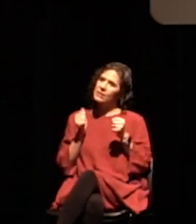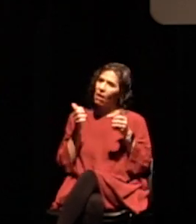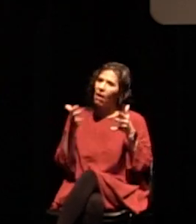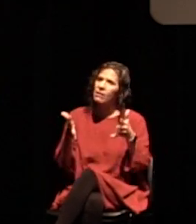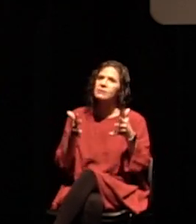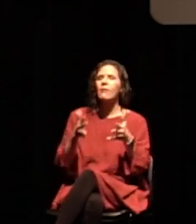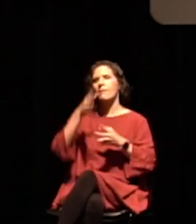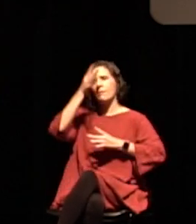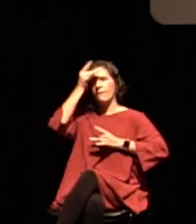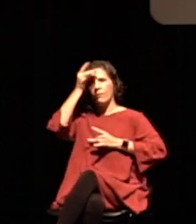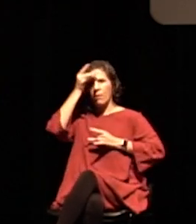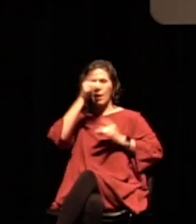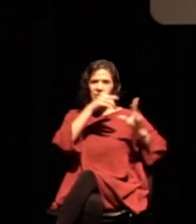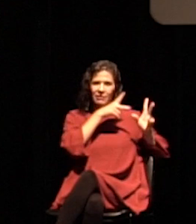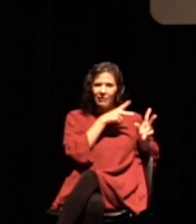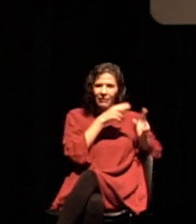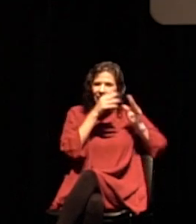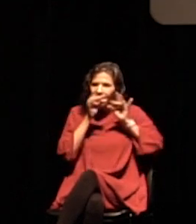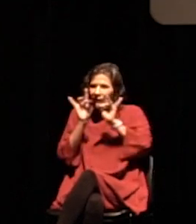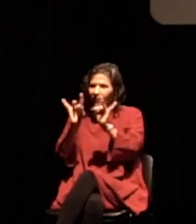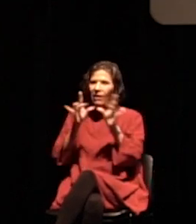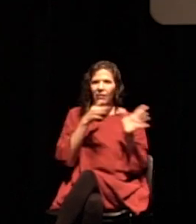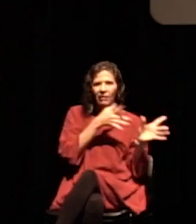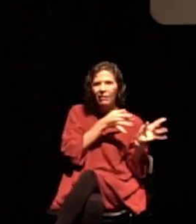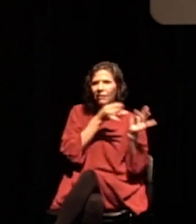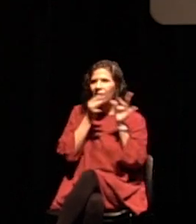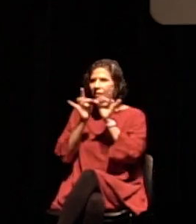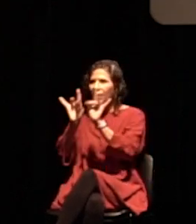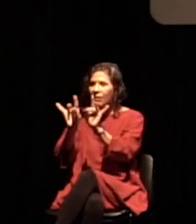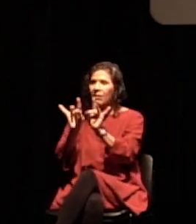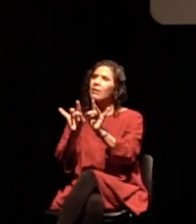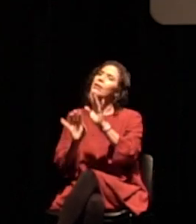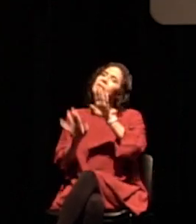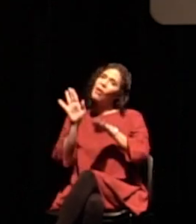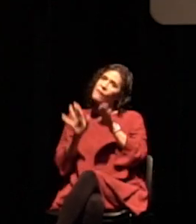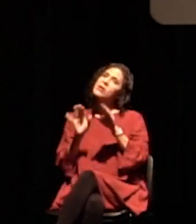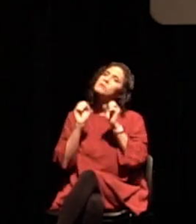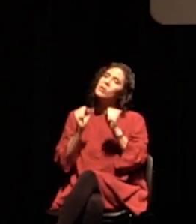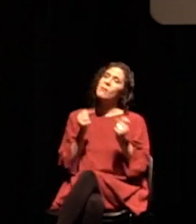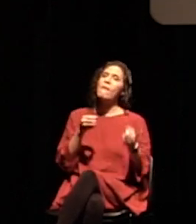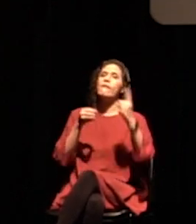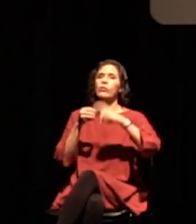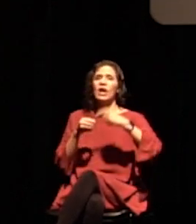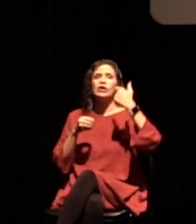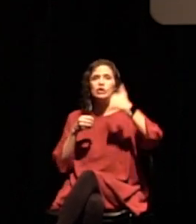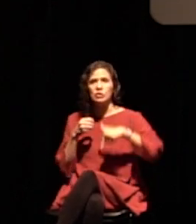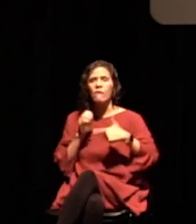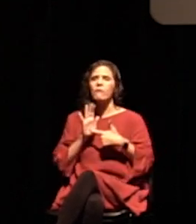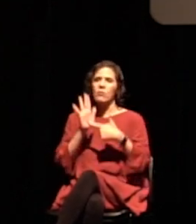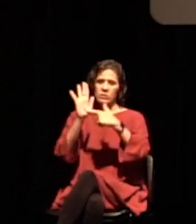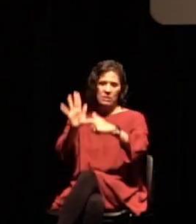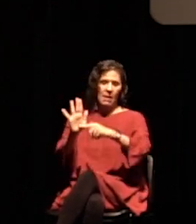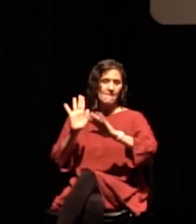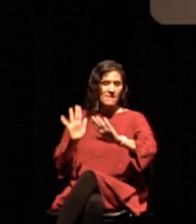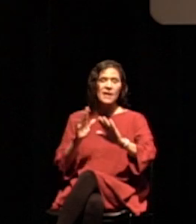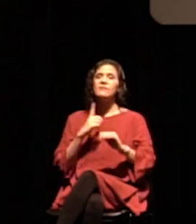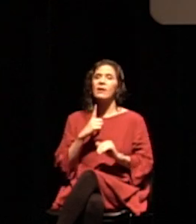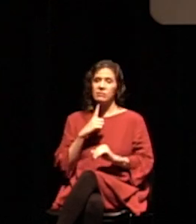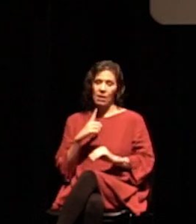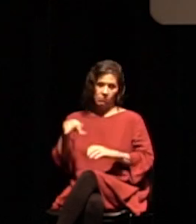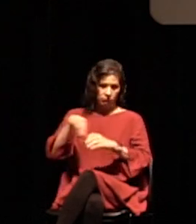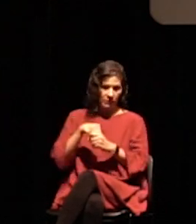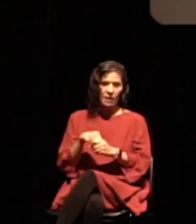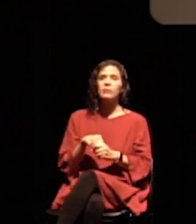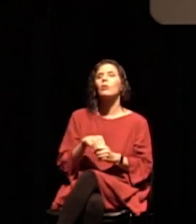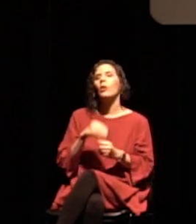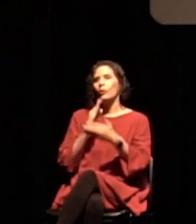nestes fragmentos, que, quem sabe, também aqui retornaremos a elas, mas que estarão no Tomi